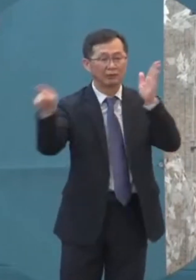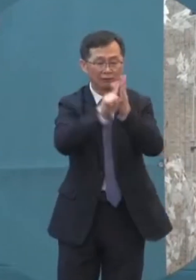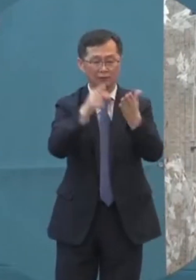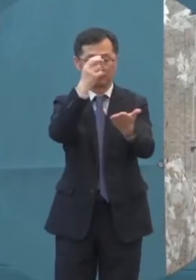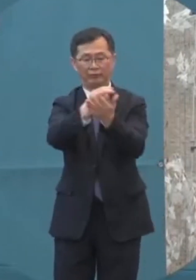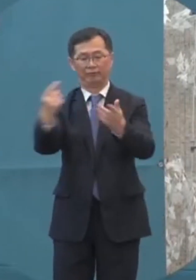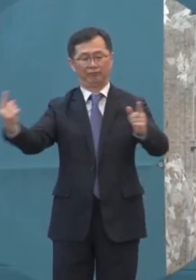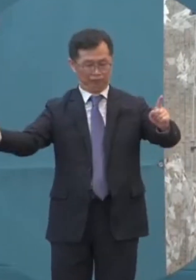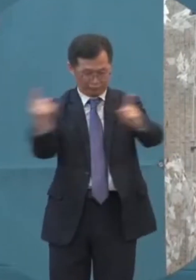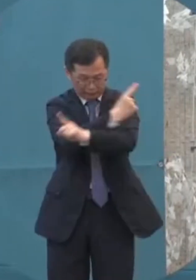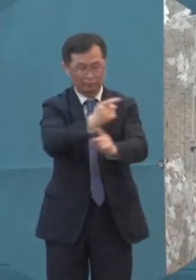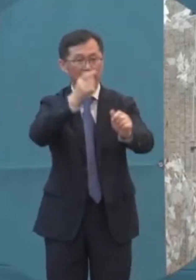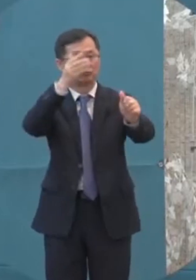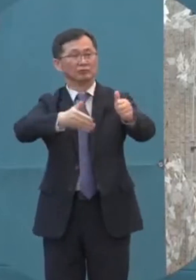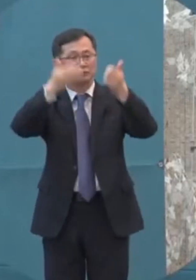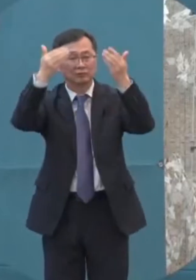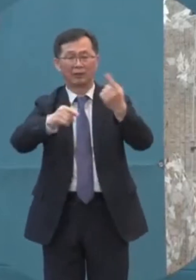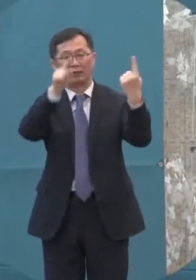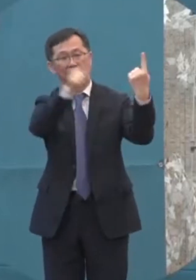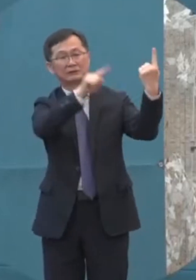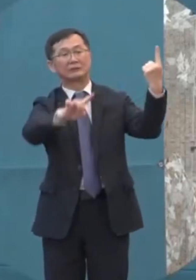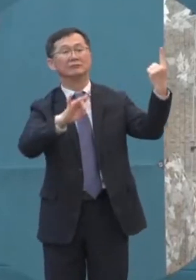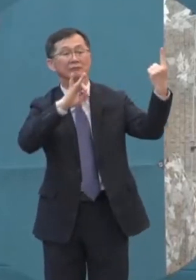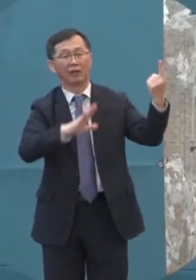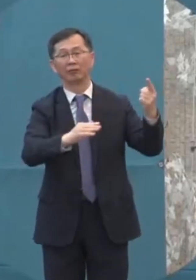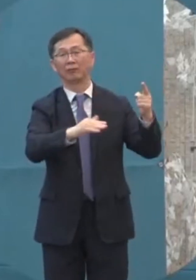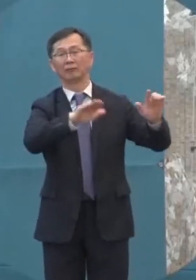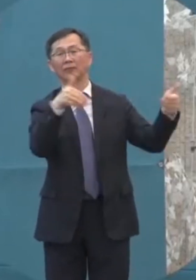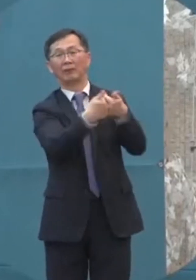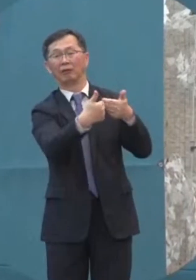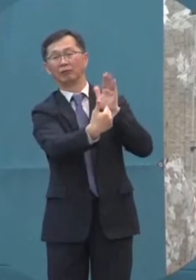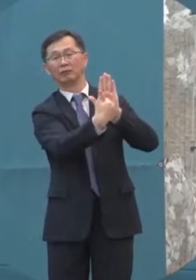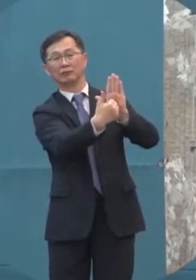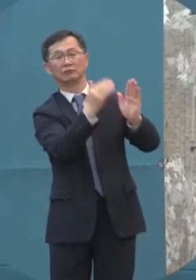개헌을 하자는데 한 분이 반대하고 있어요.